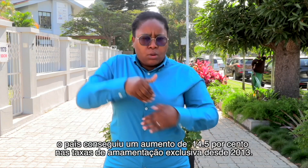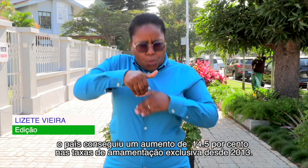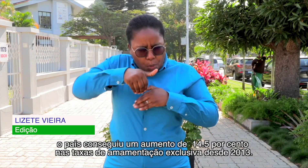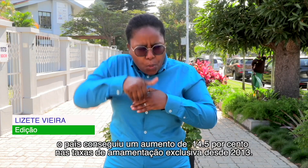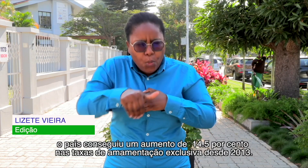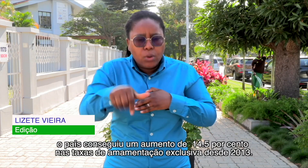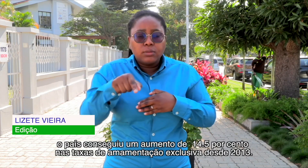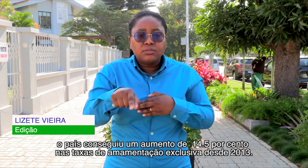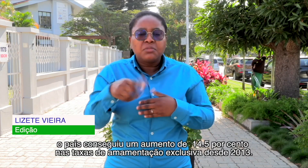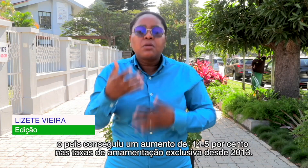desde 2013.